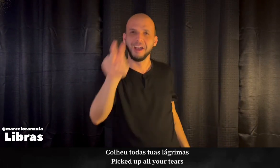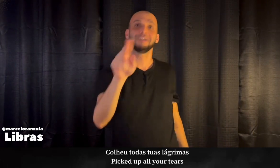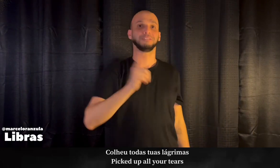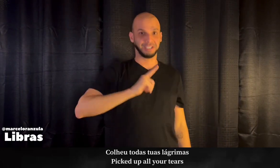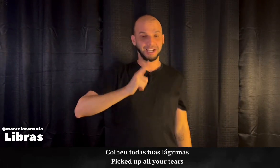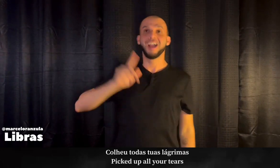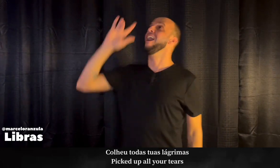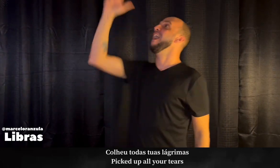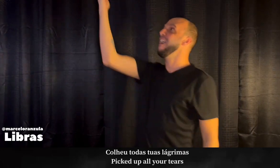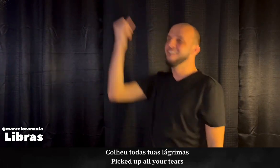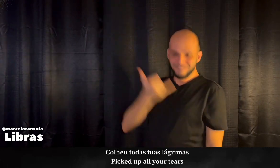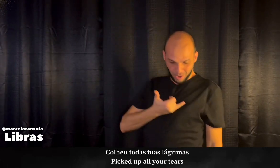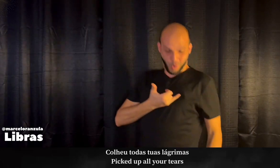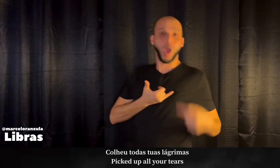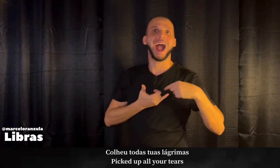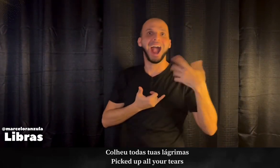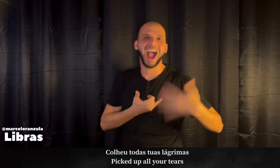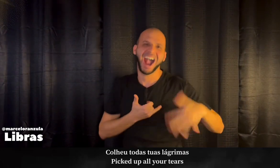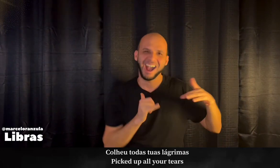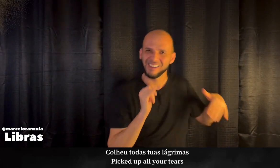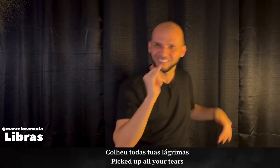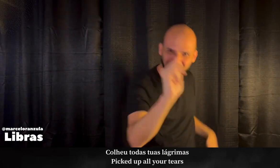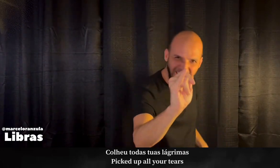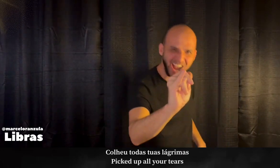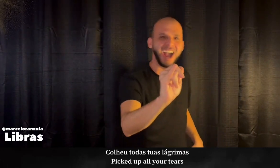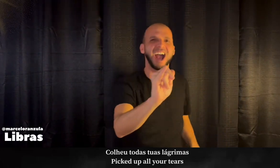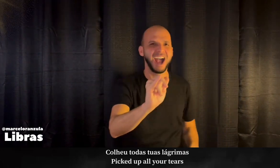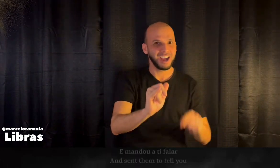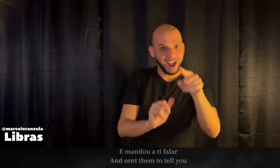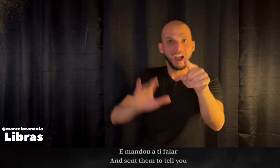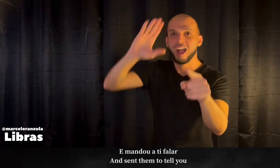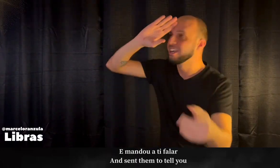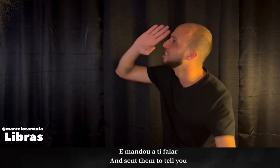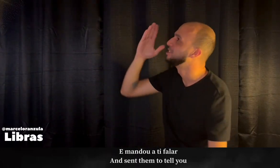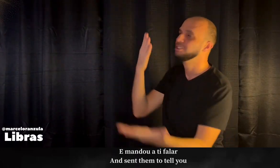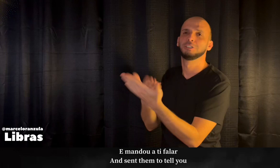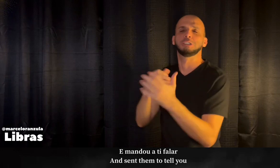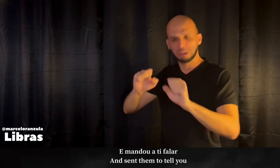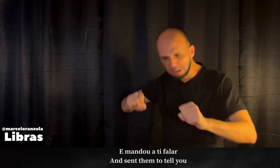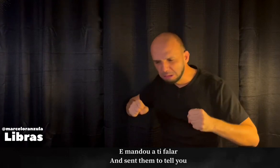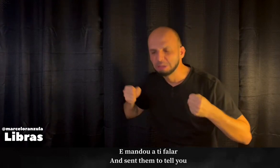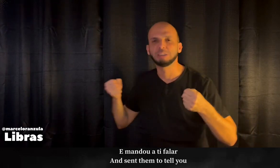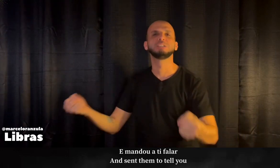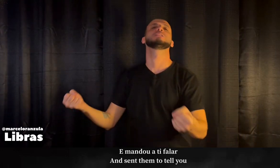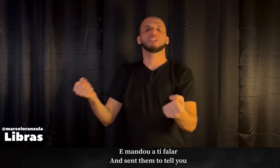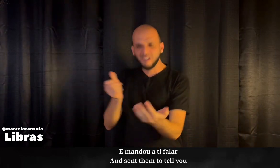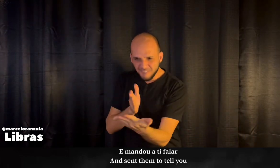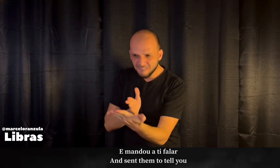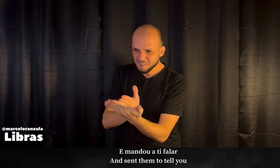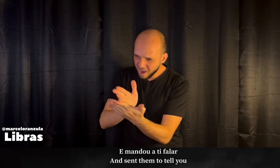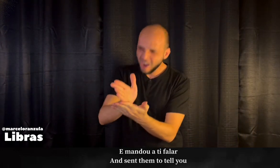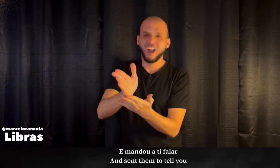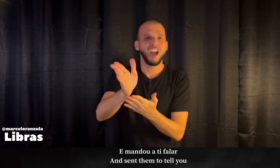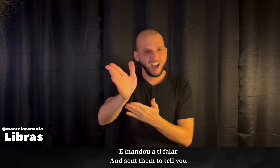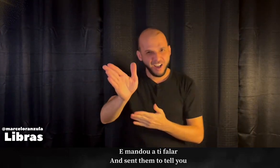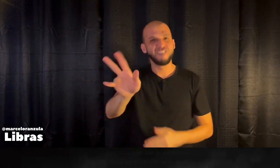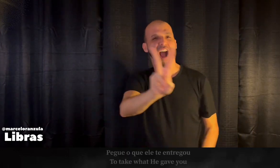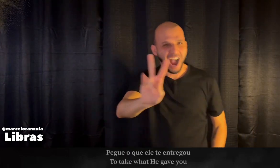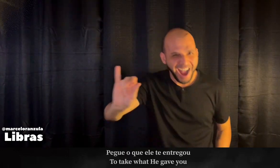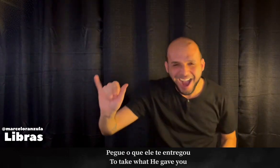Colheu todas as tuas lágrimas E mandou a te falar Pegue